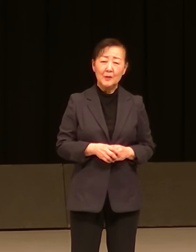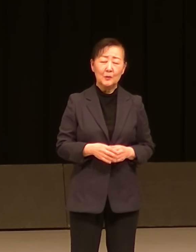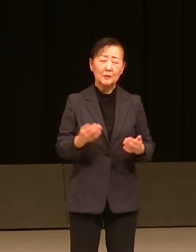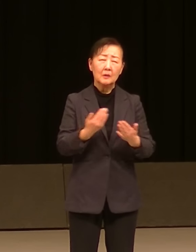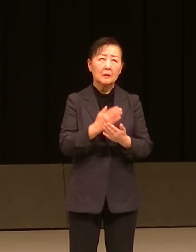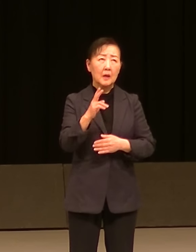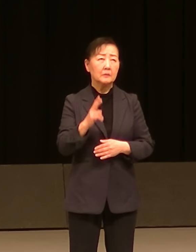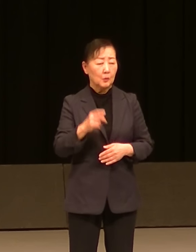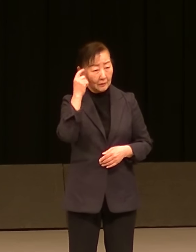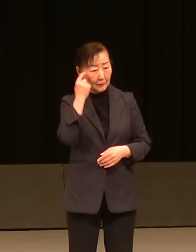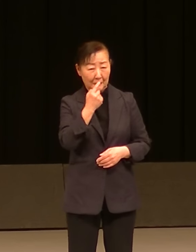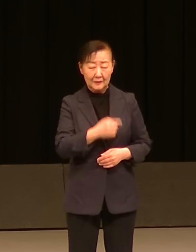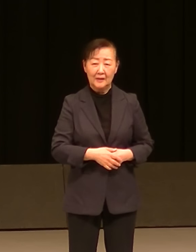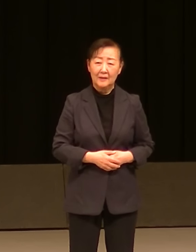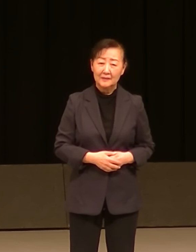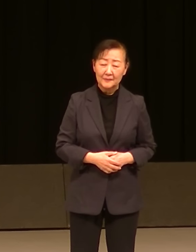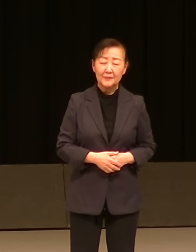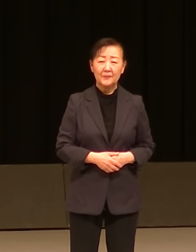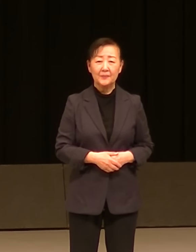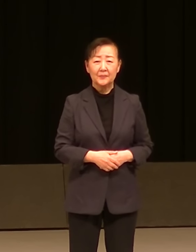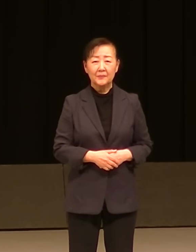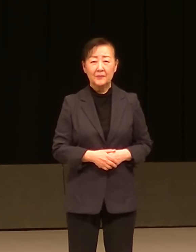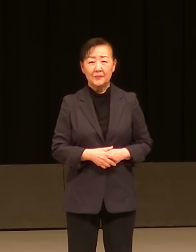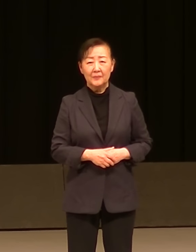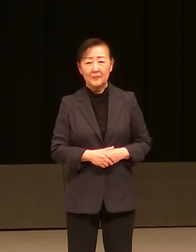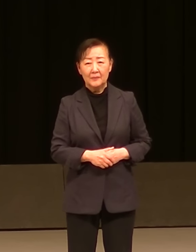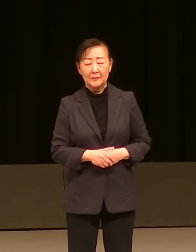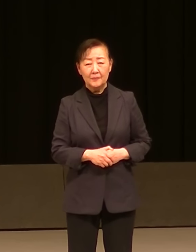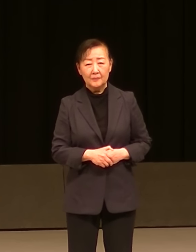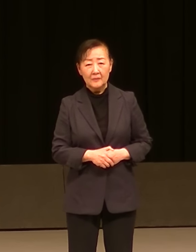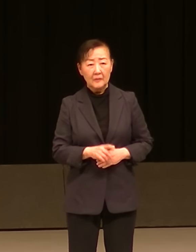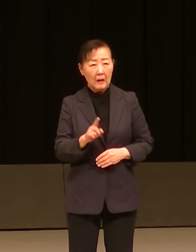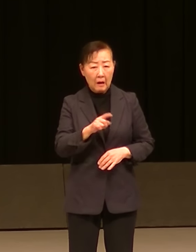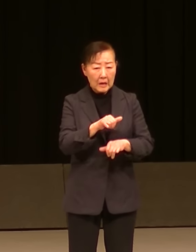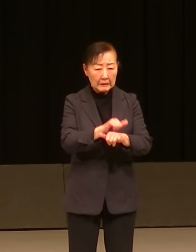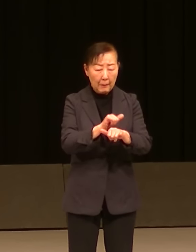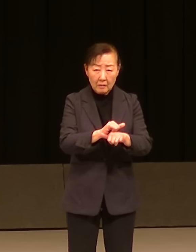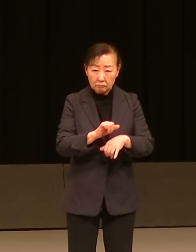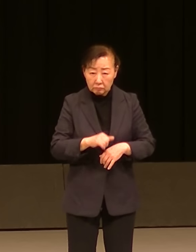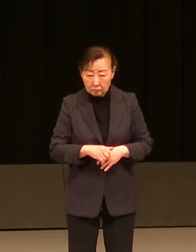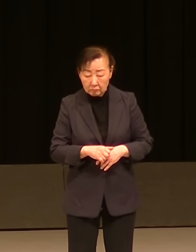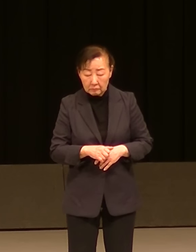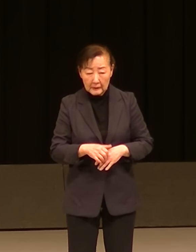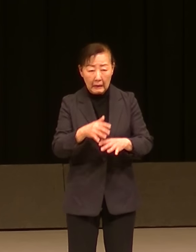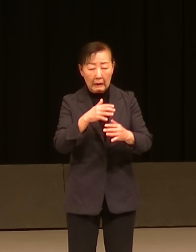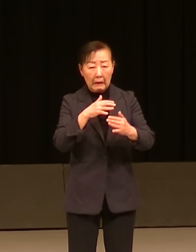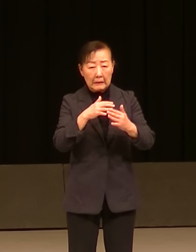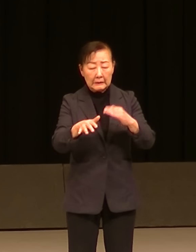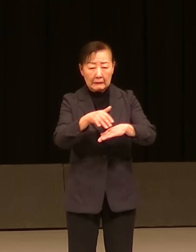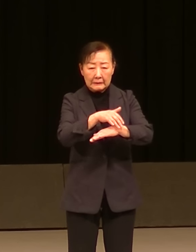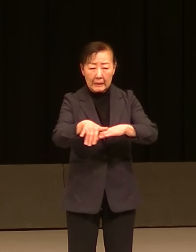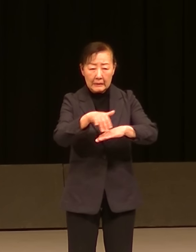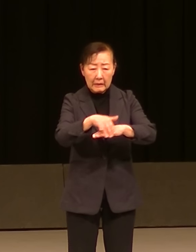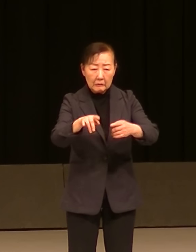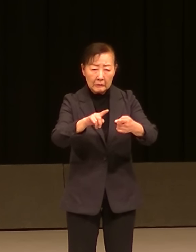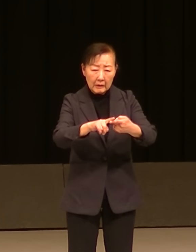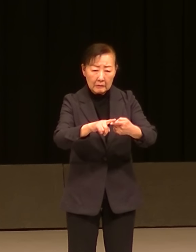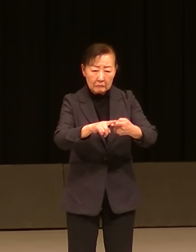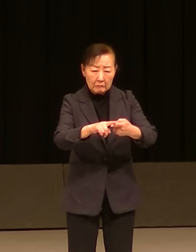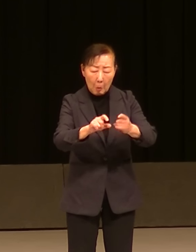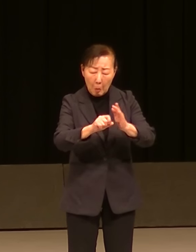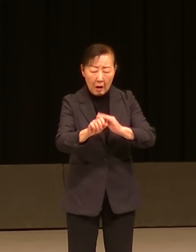ります。私は思ったのでございます。どこがやばいかというと、この戦略的価値が大きいという認識な